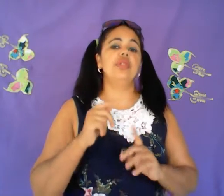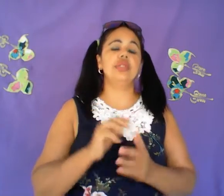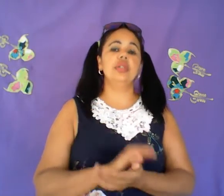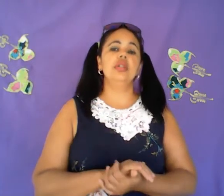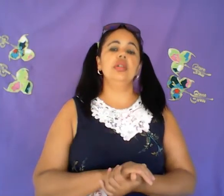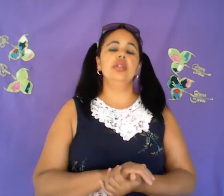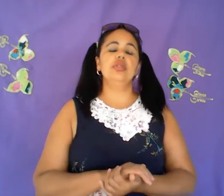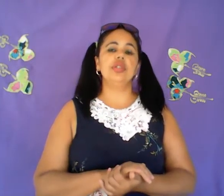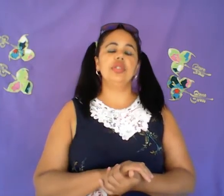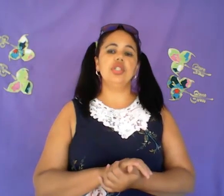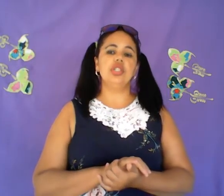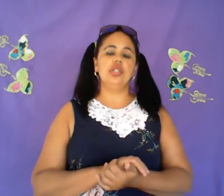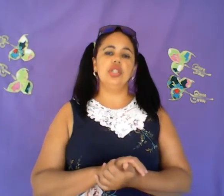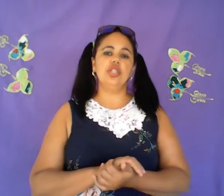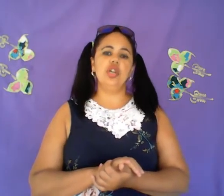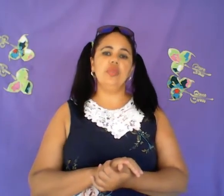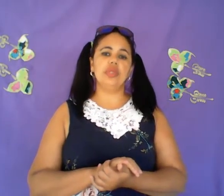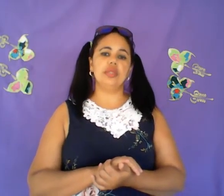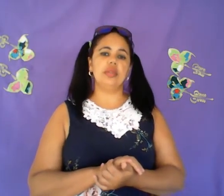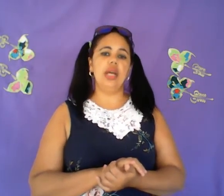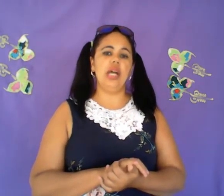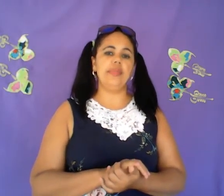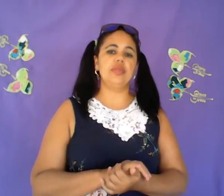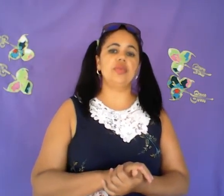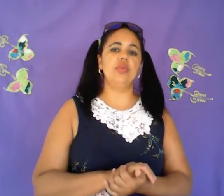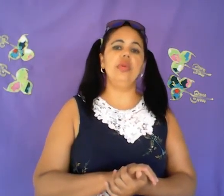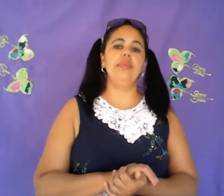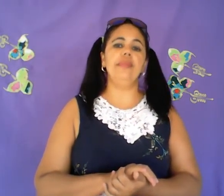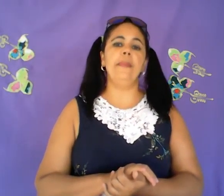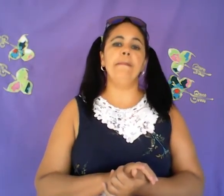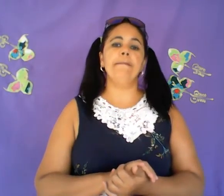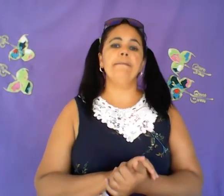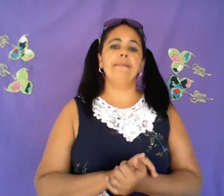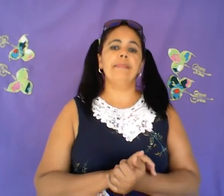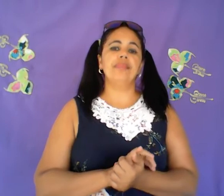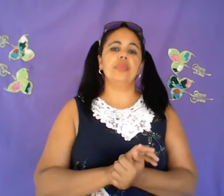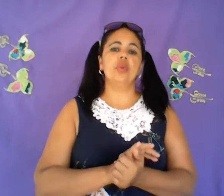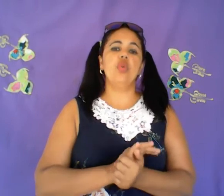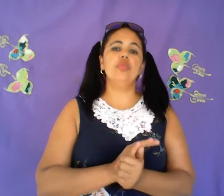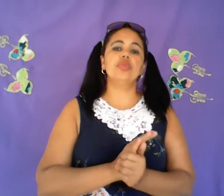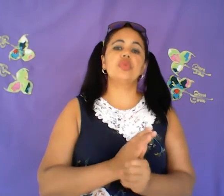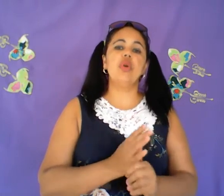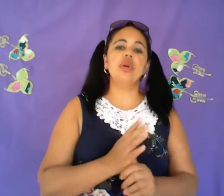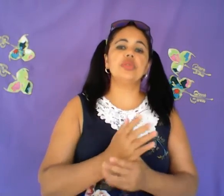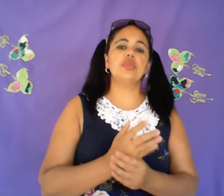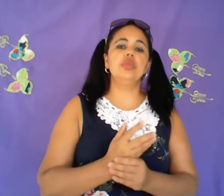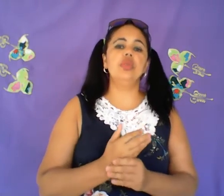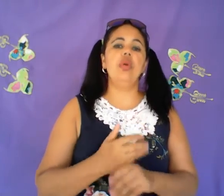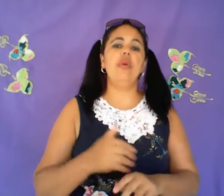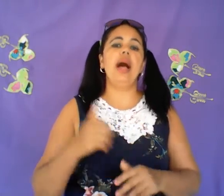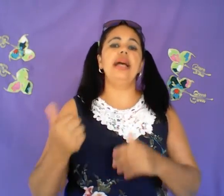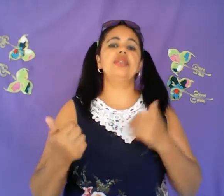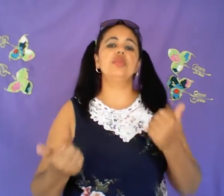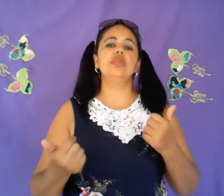dirigirmos a pessoa como o surdo ou a surda.